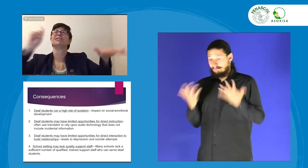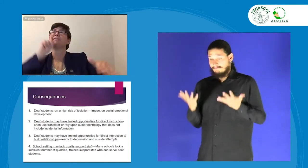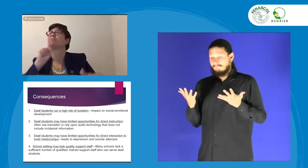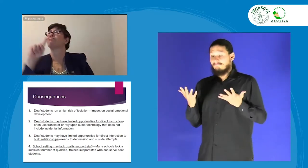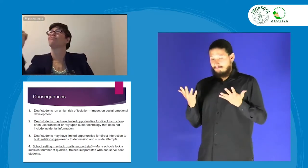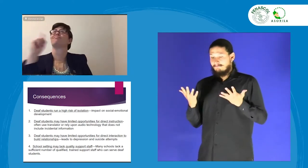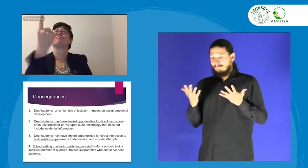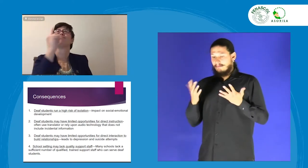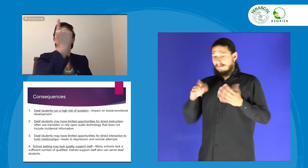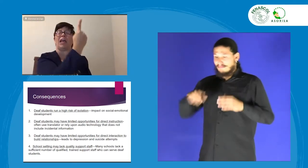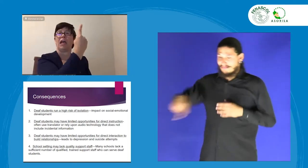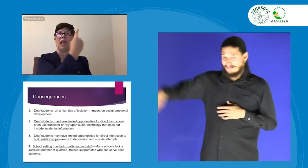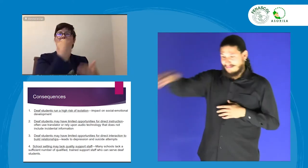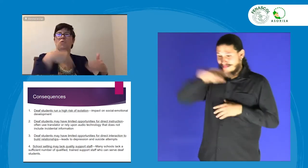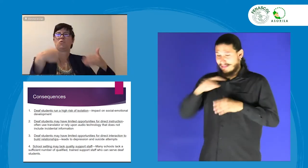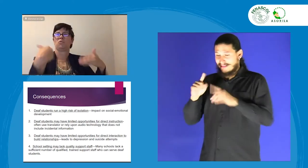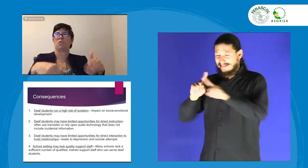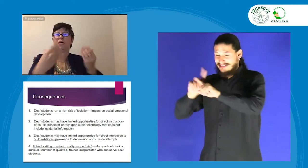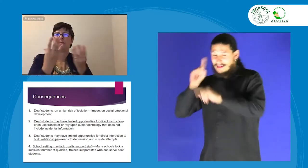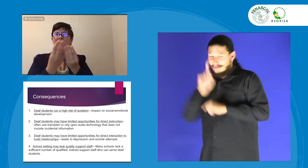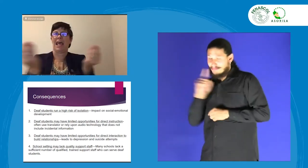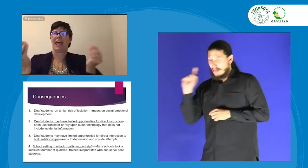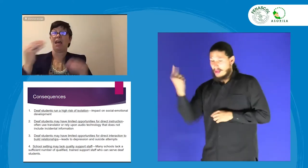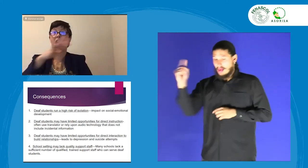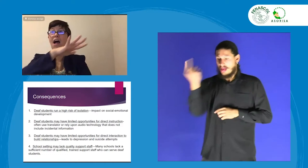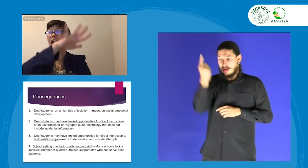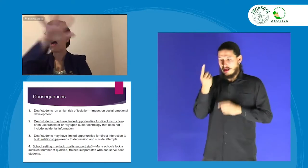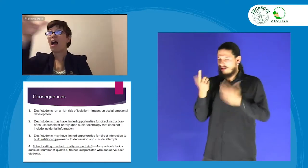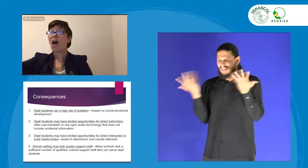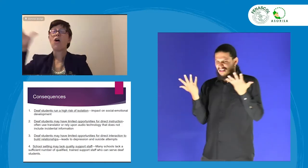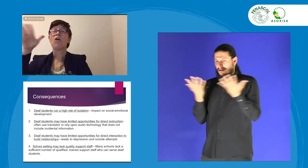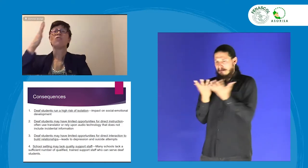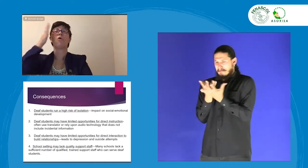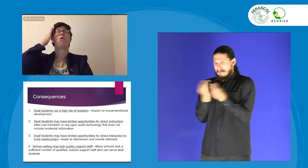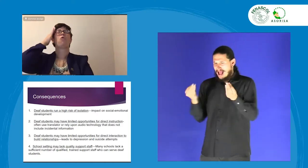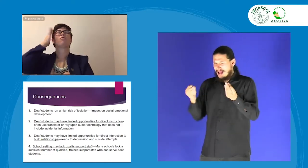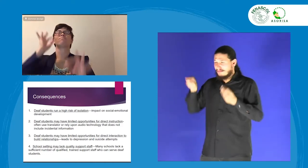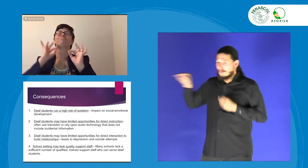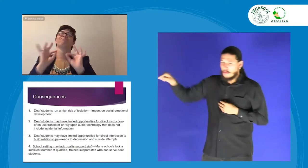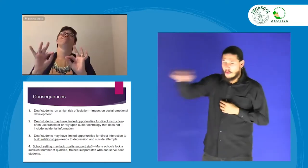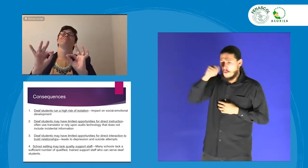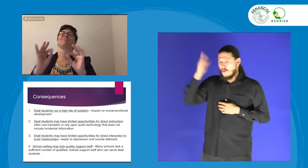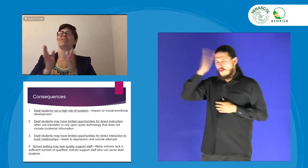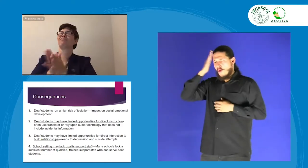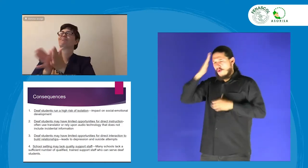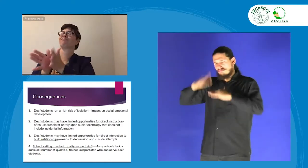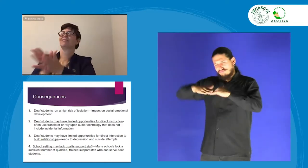va a poder participar de ellos y que el estudiante sordo, pues va a ser mucho más difícil